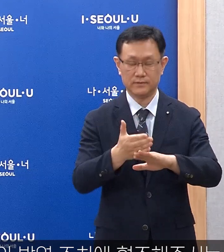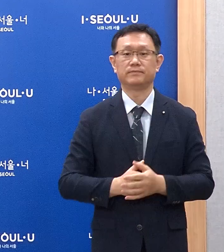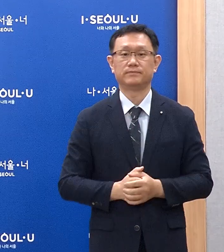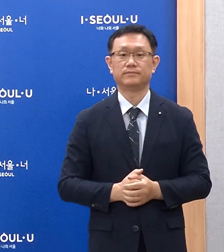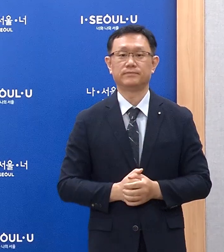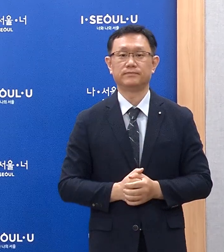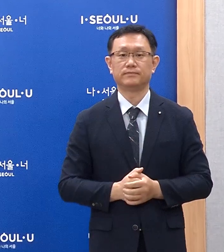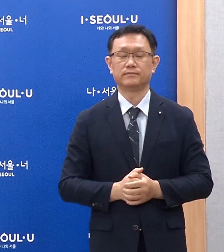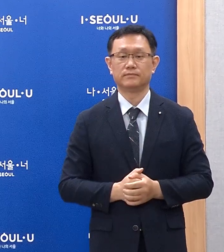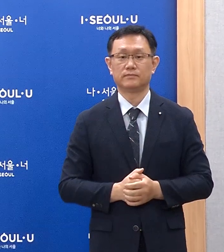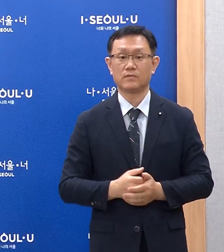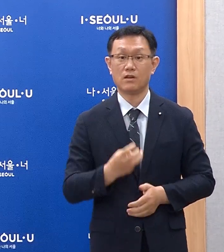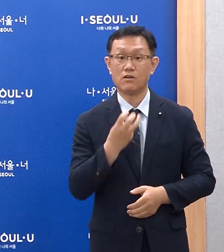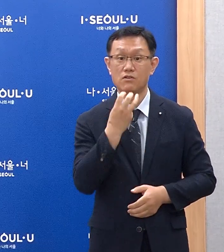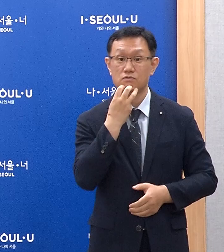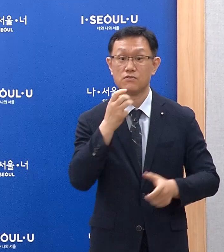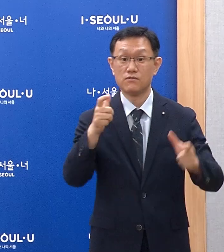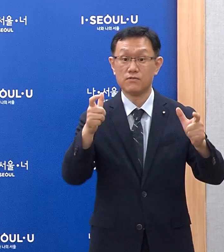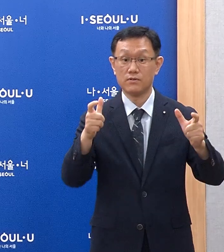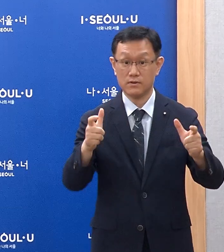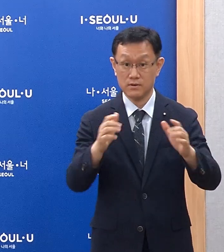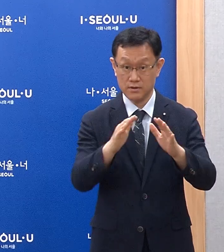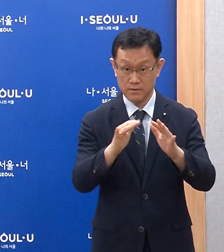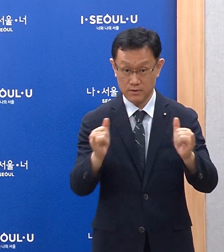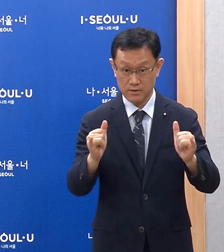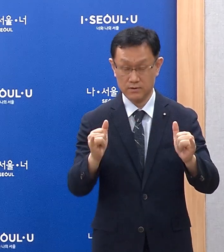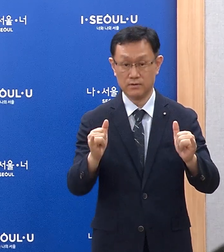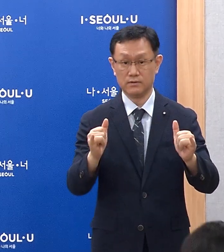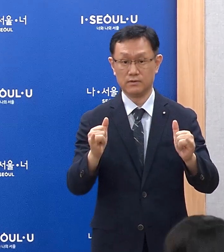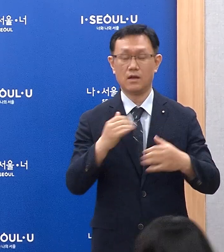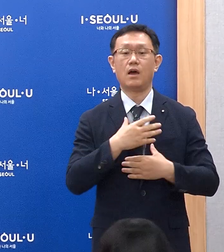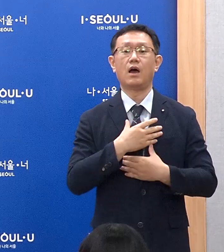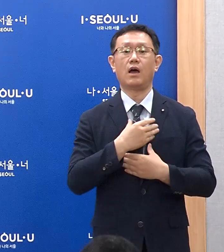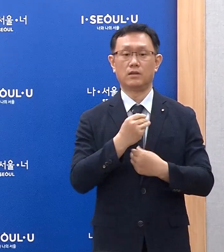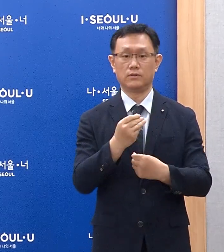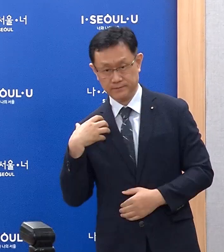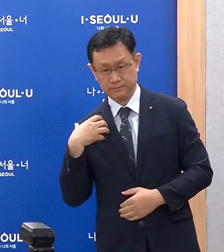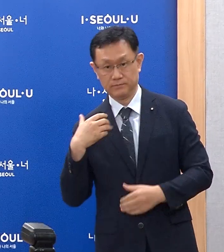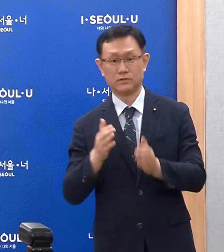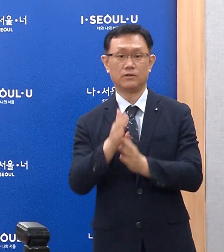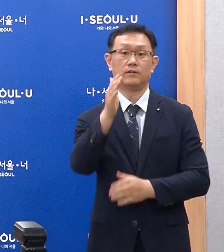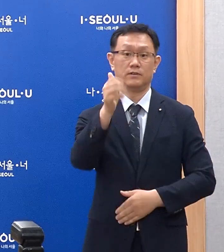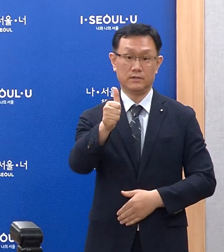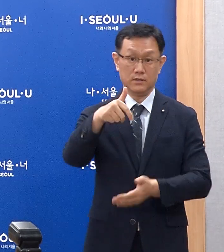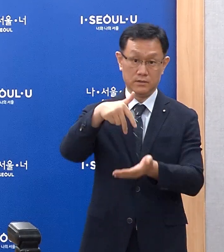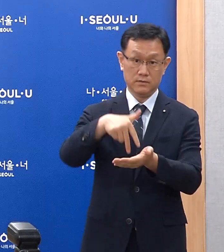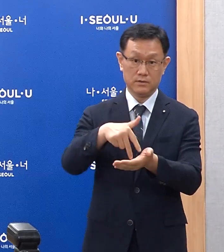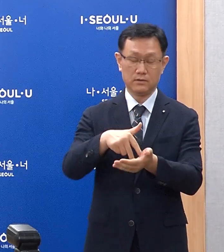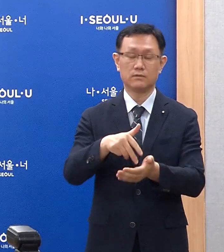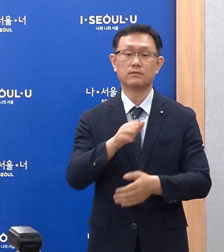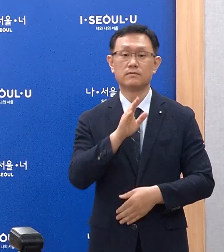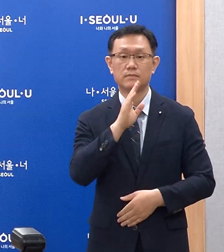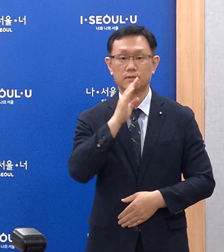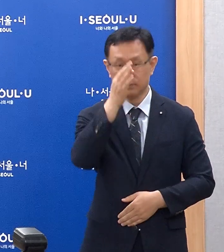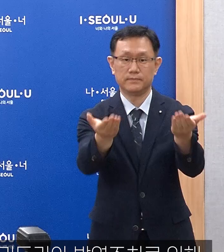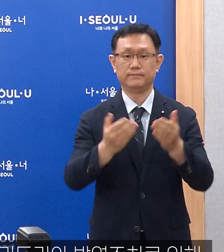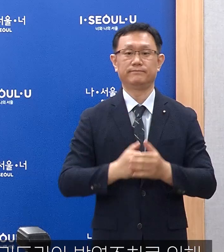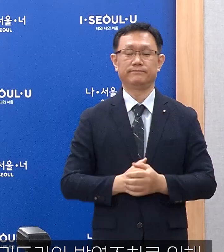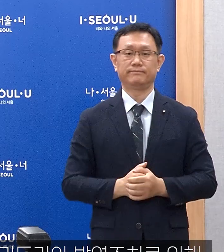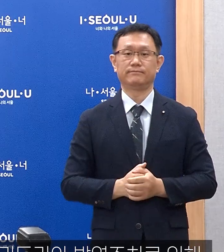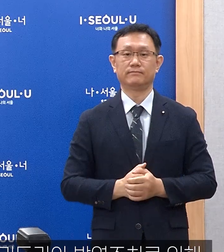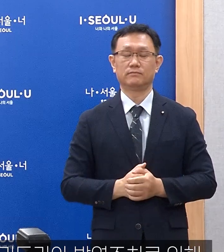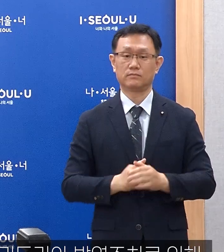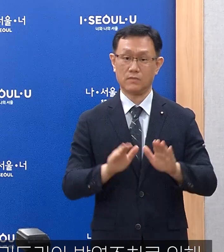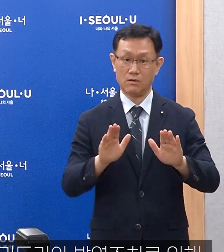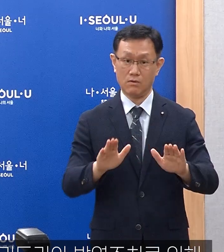감사드립니다. 그리고 서울 시민의 생명과 안전을 책임져야 할 방역의 총 책임자로서 진심으로 죄송하다는 말씀을 드립니다.